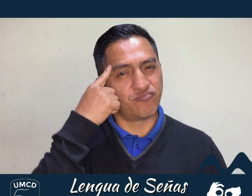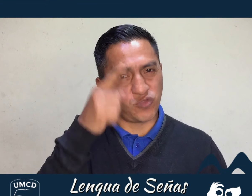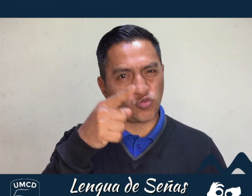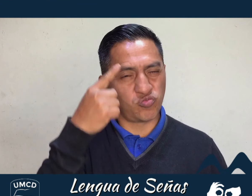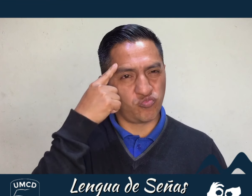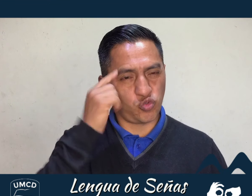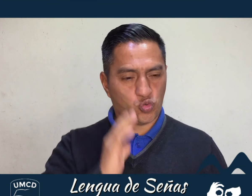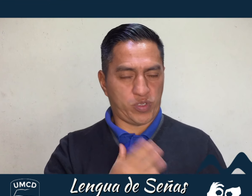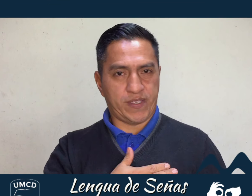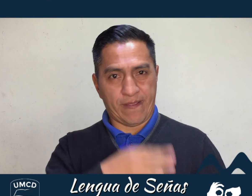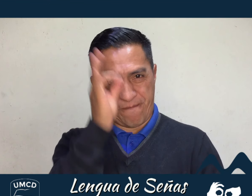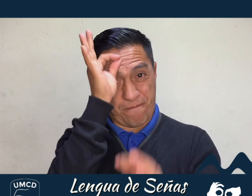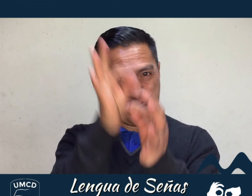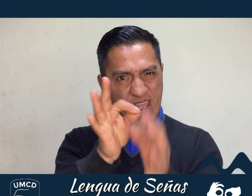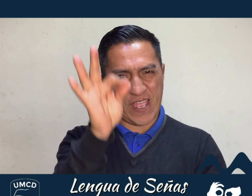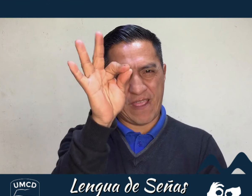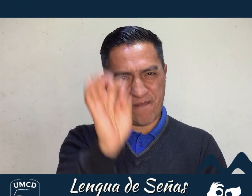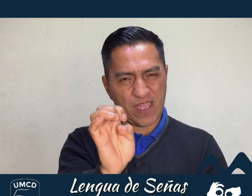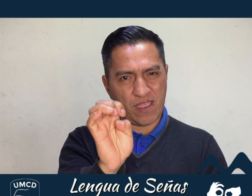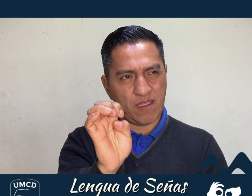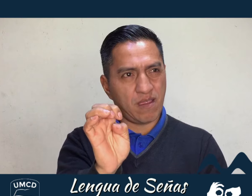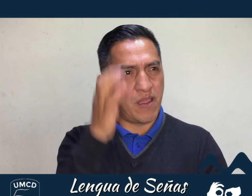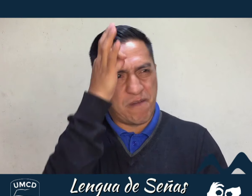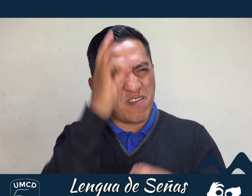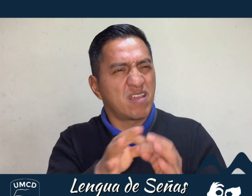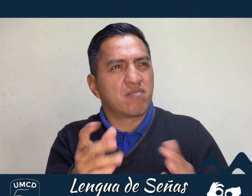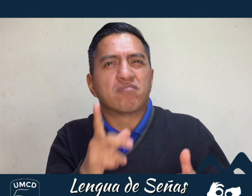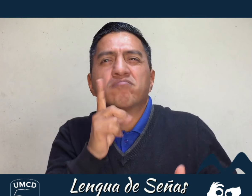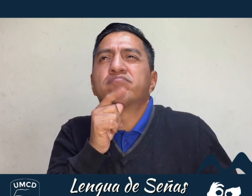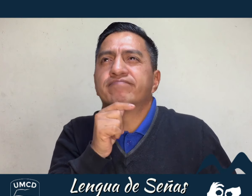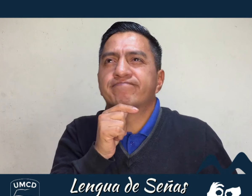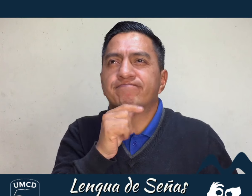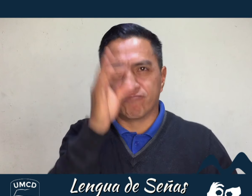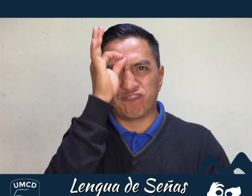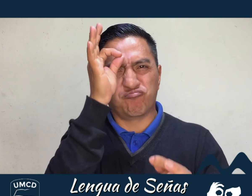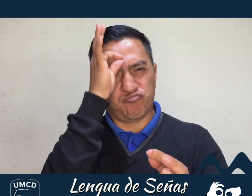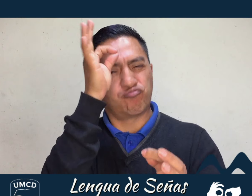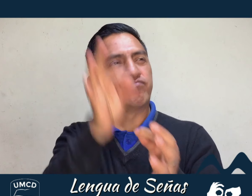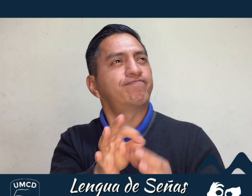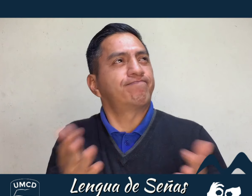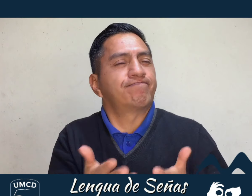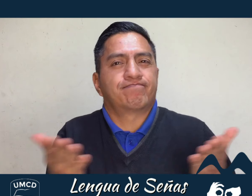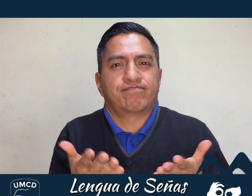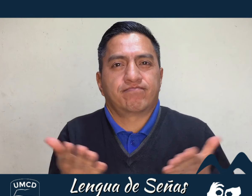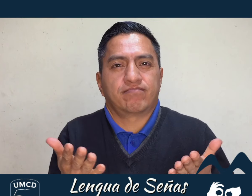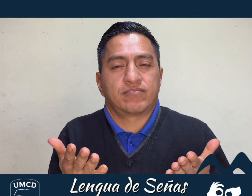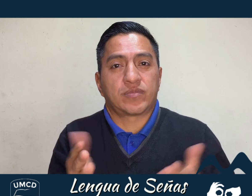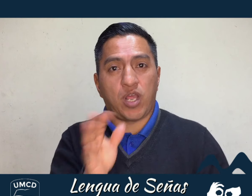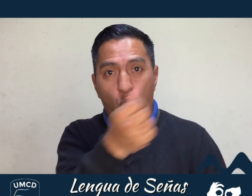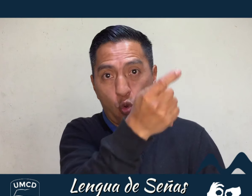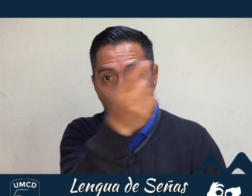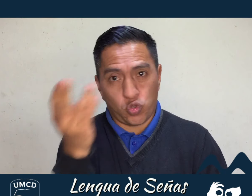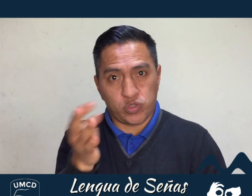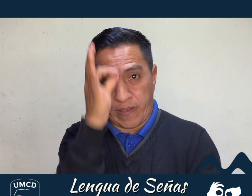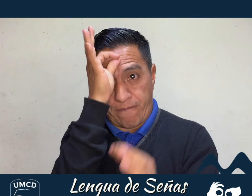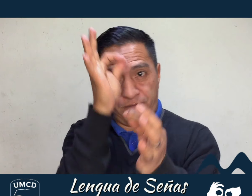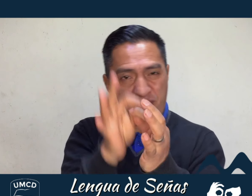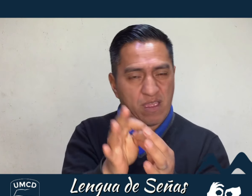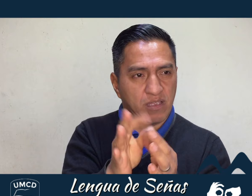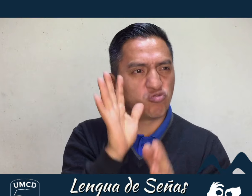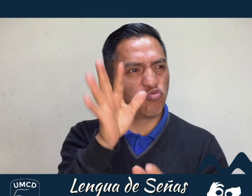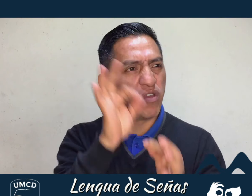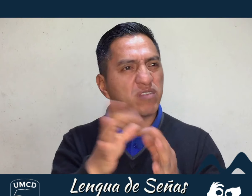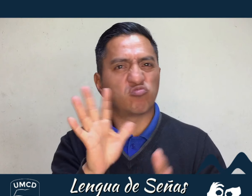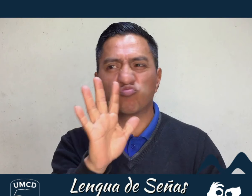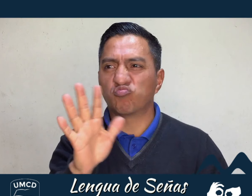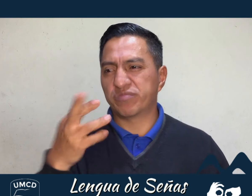Pensando en nuestra fe, ¿en qué y en quién está basada? Muchos basan su fe en una